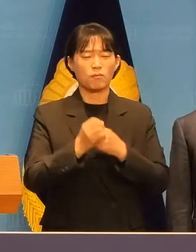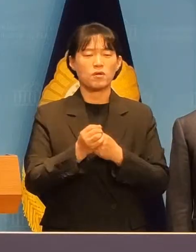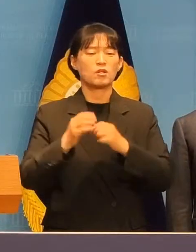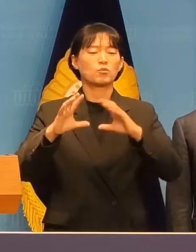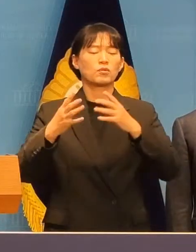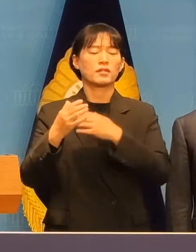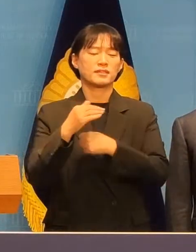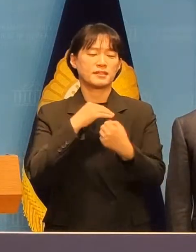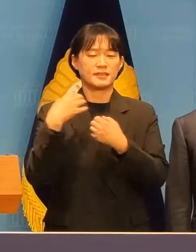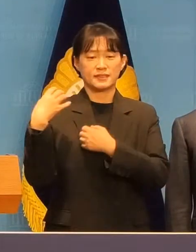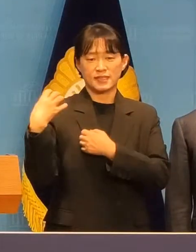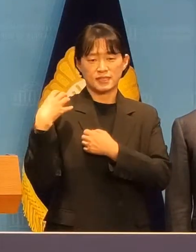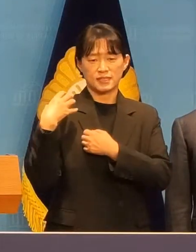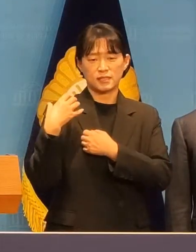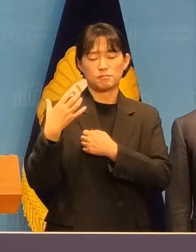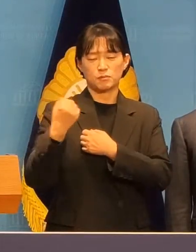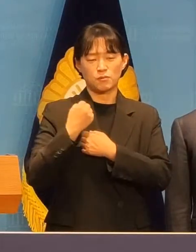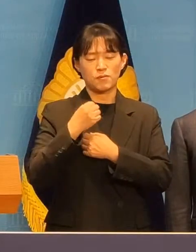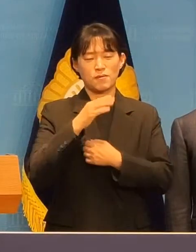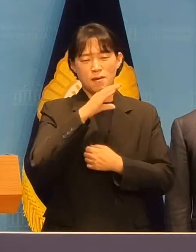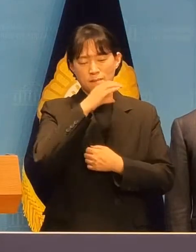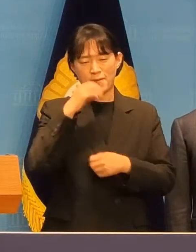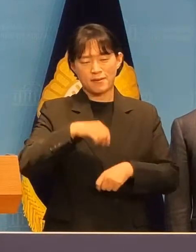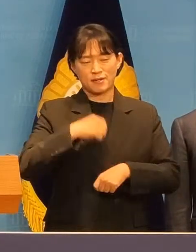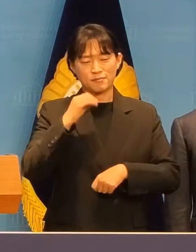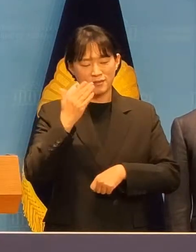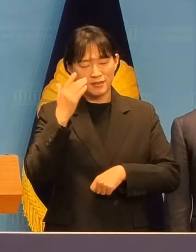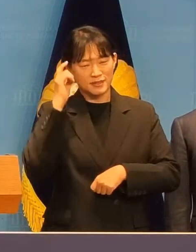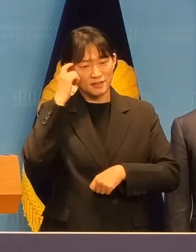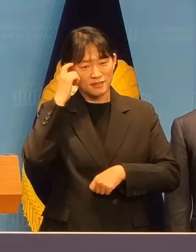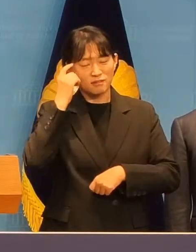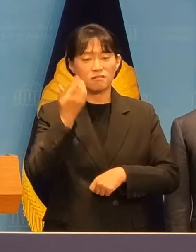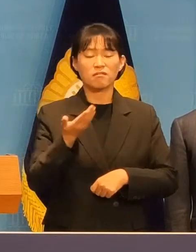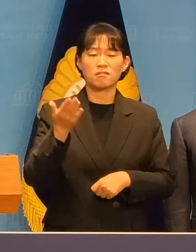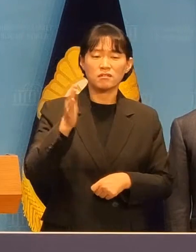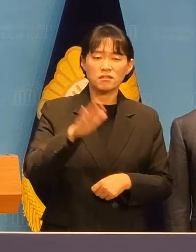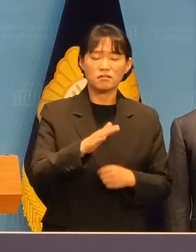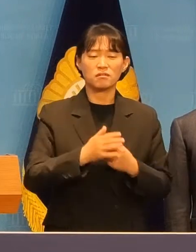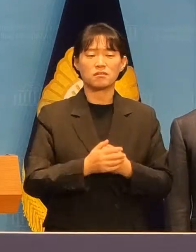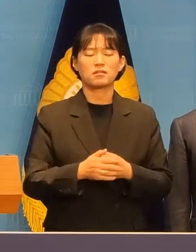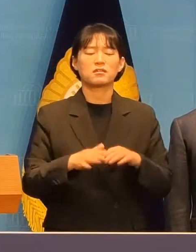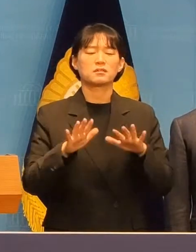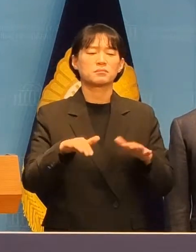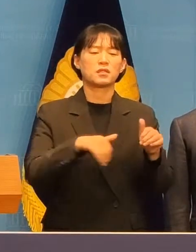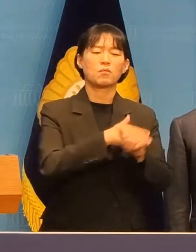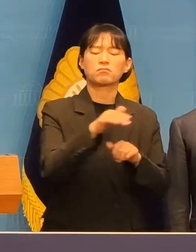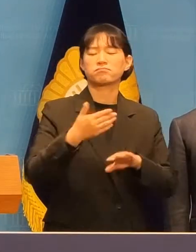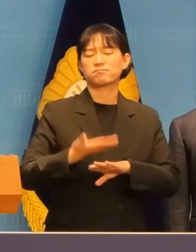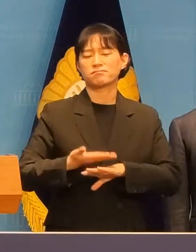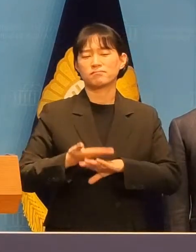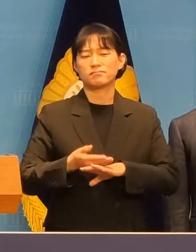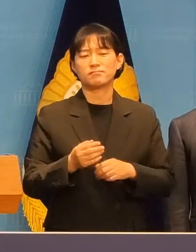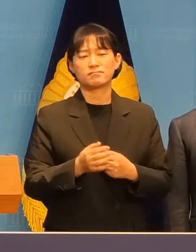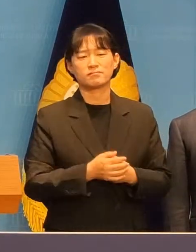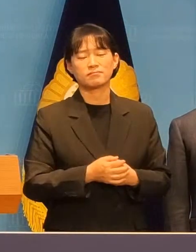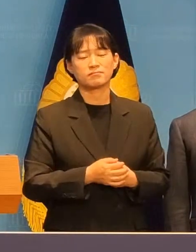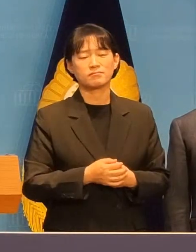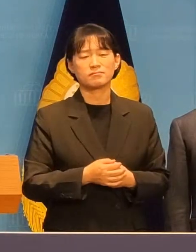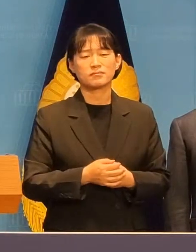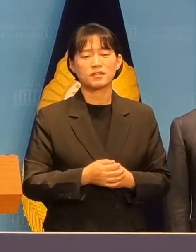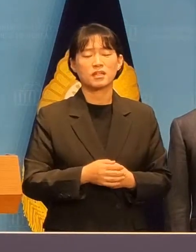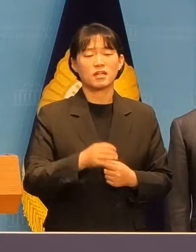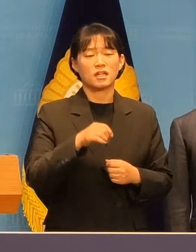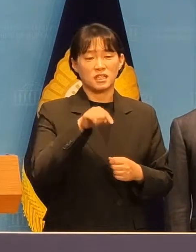통해 비로소 정의에 한 발 다가섰다고 믿었습니다. 그러나 현실은 달랐습니다.